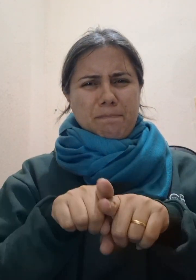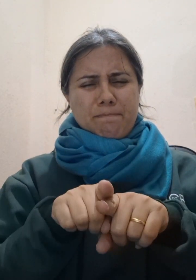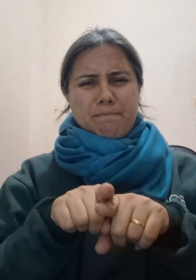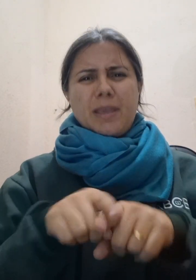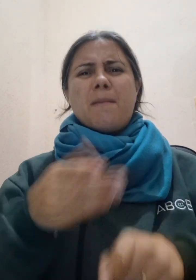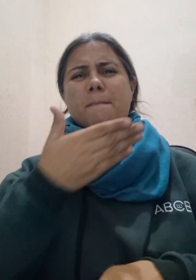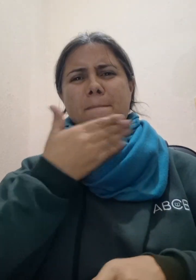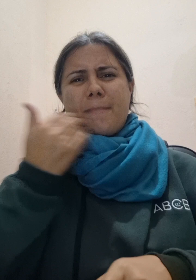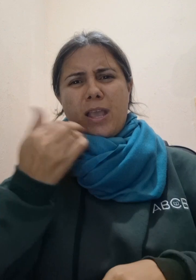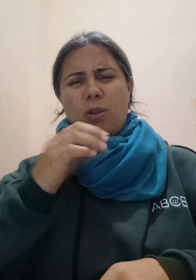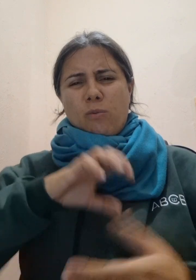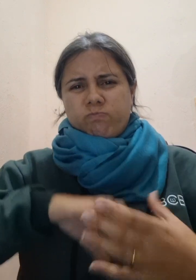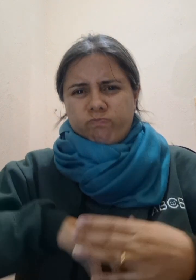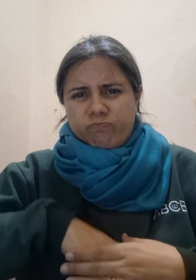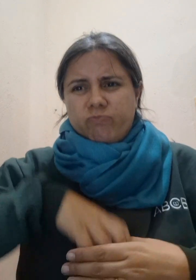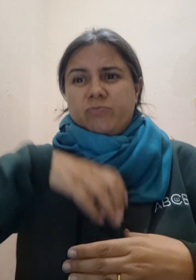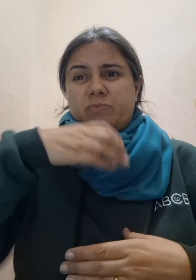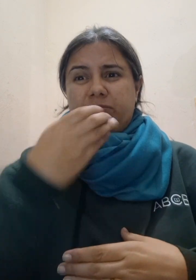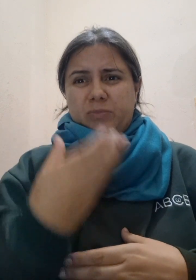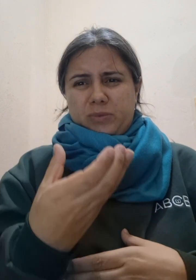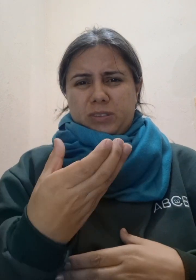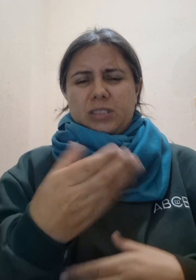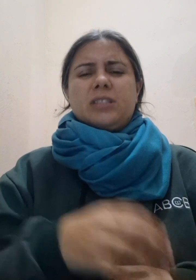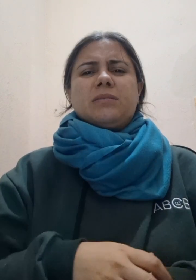a soberania, reconhecer a soberania de Deus,